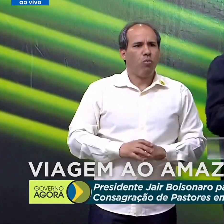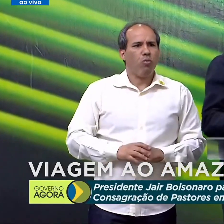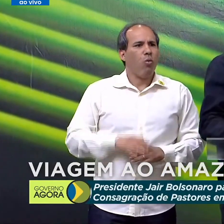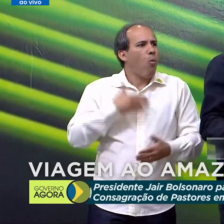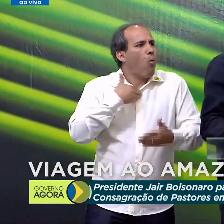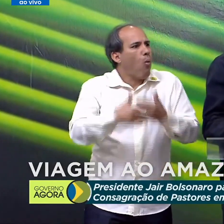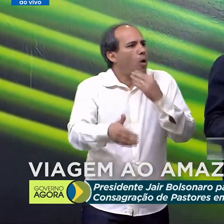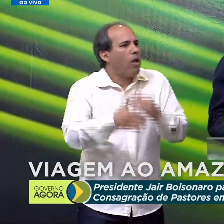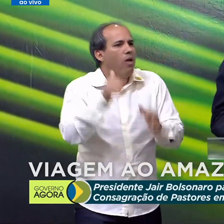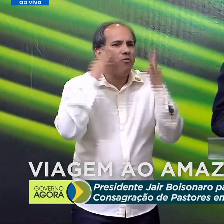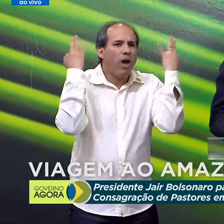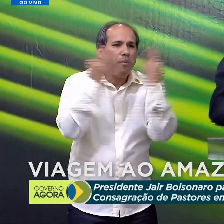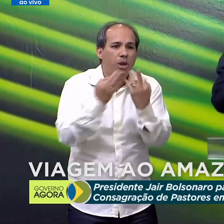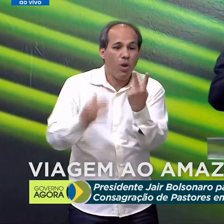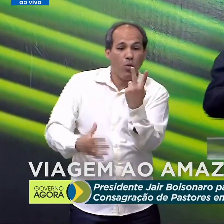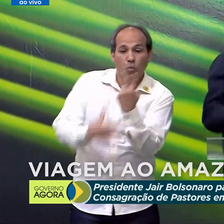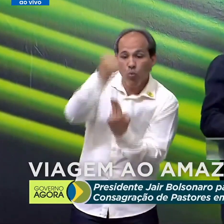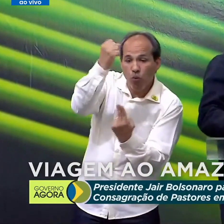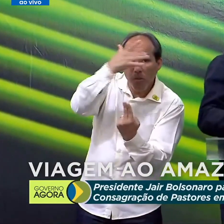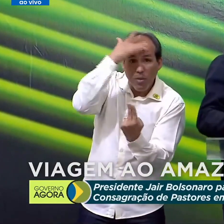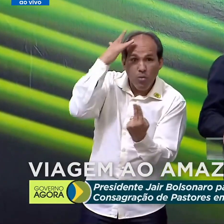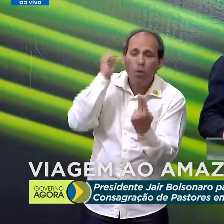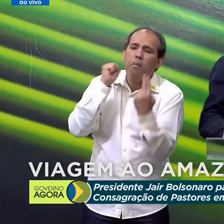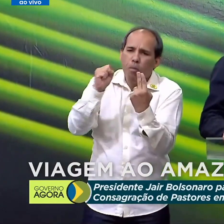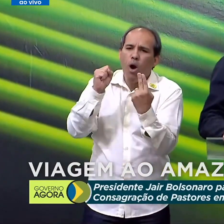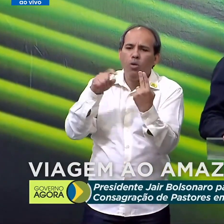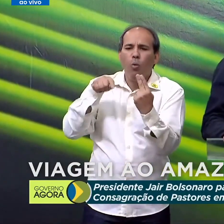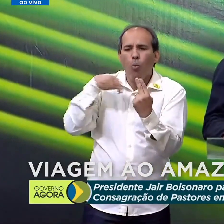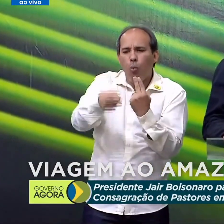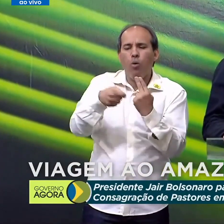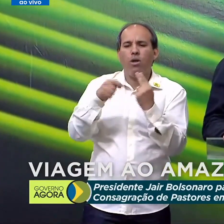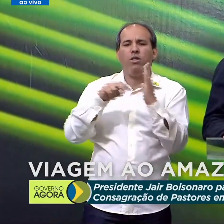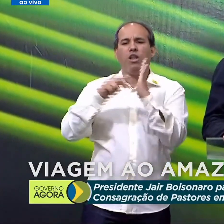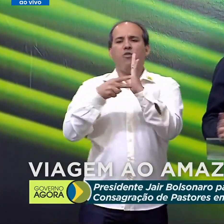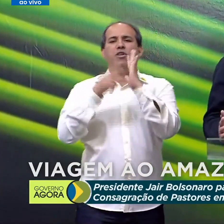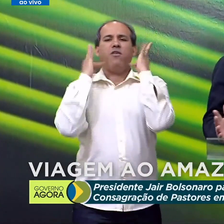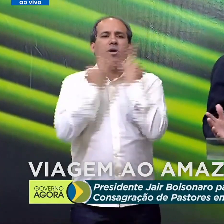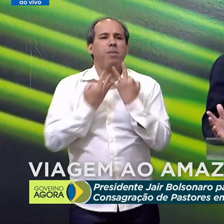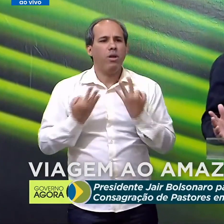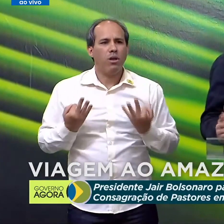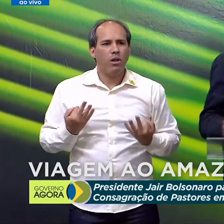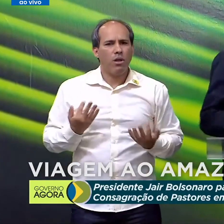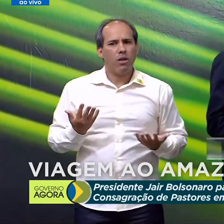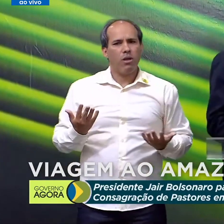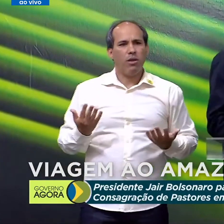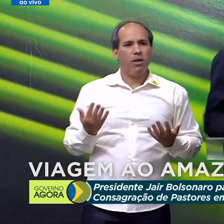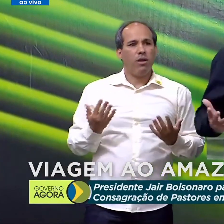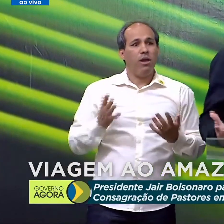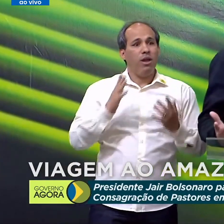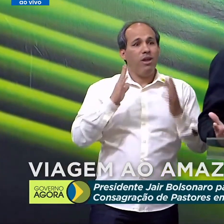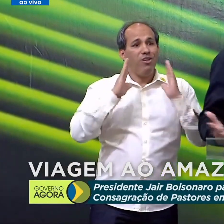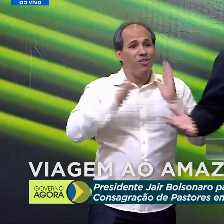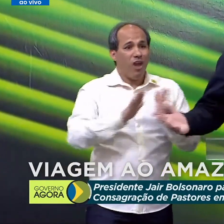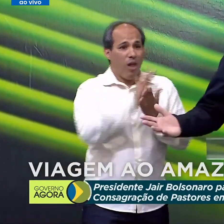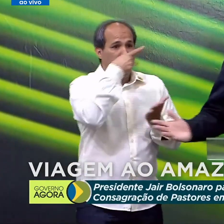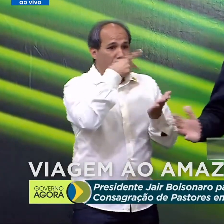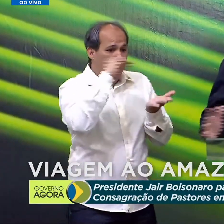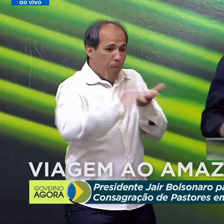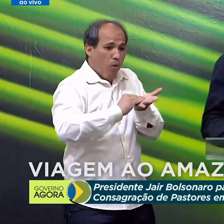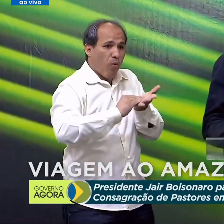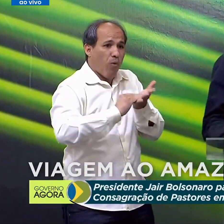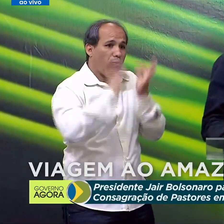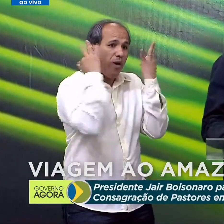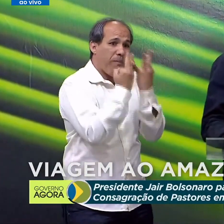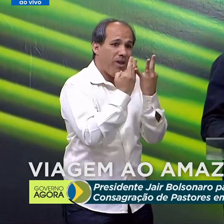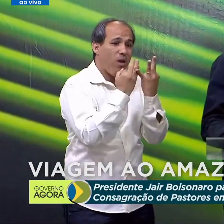família, qualquer juntamento de duas pessoas, de dois seres vivos passou a ser uma família. E a família está definida na Bíblia, não tem emenda